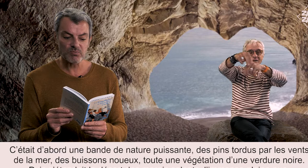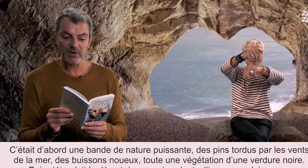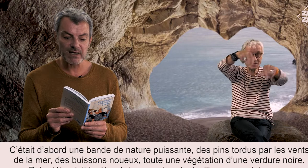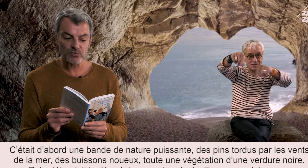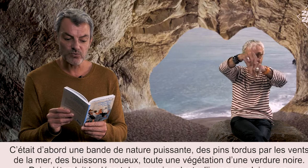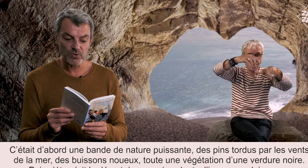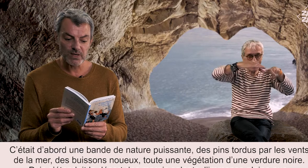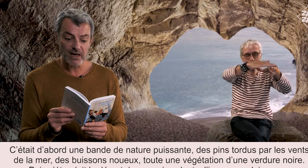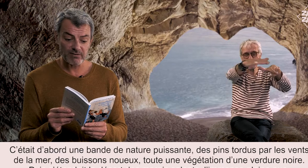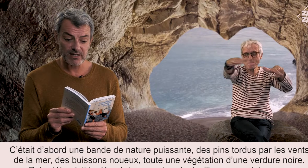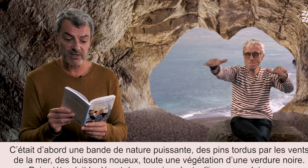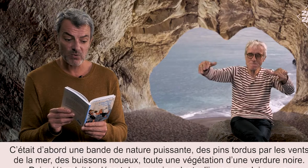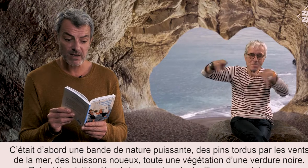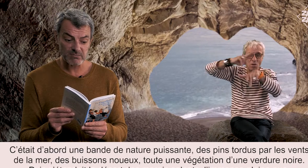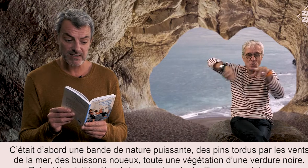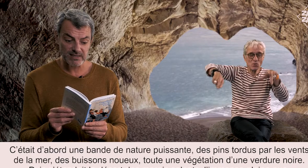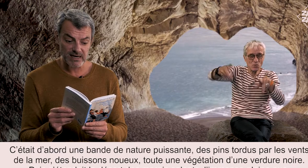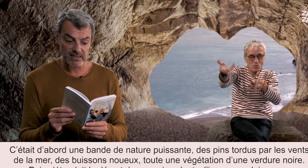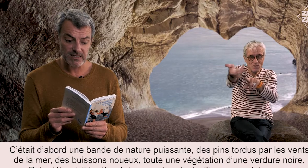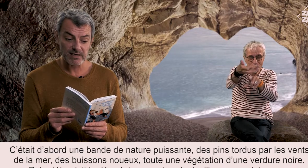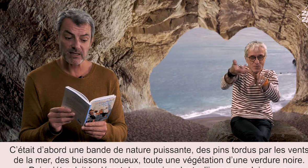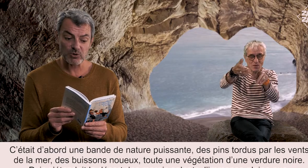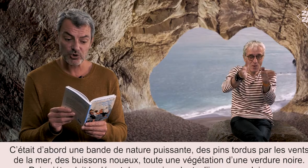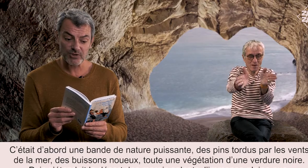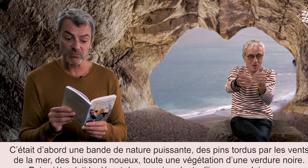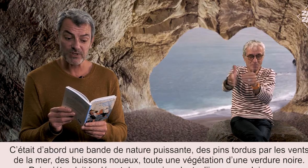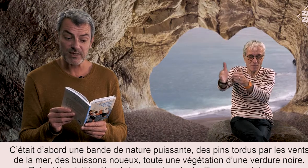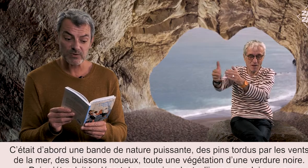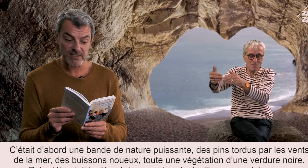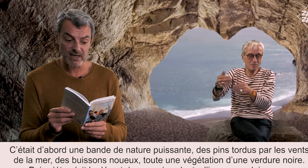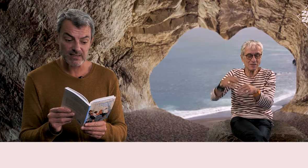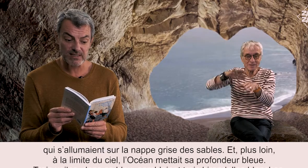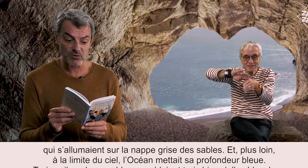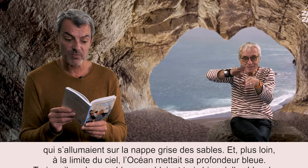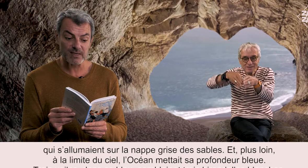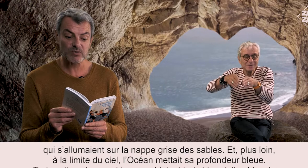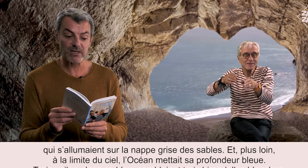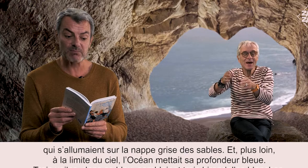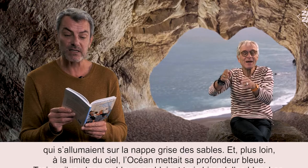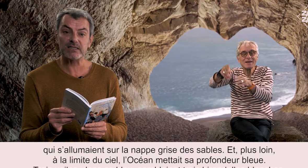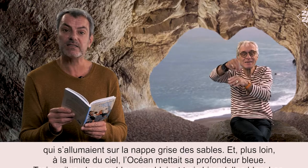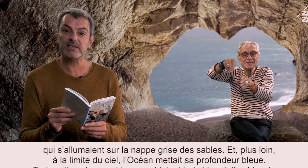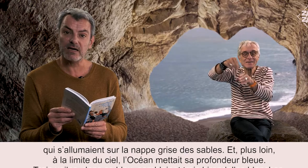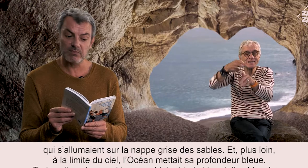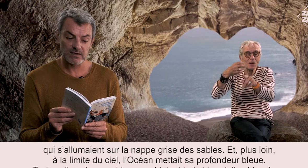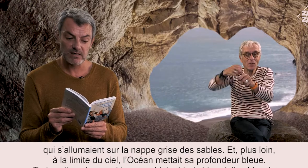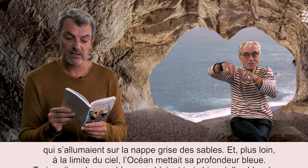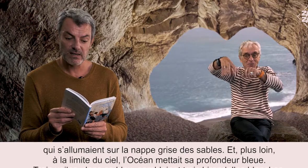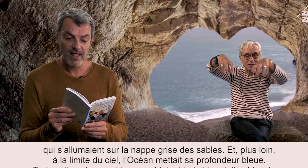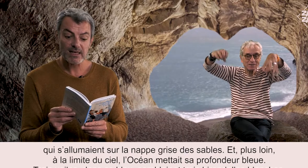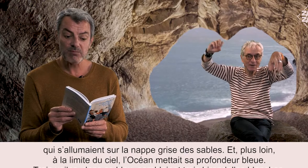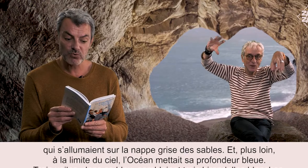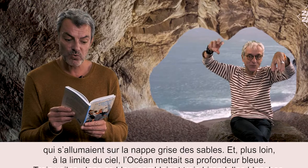l'immense plaine nu, avec les miroirs des bassins carrés et les blancheurs des petits tas de sel qui s'allumaient sur la nappe grise des sables.